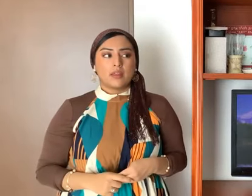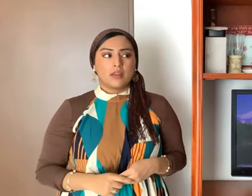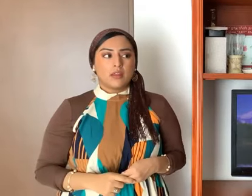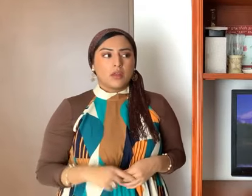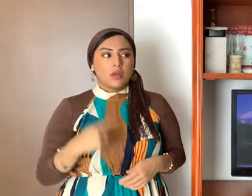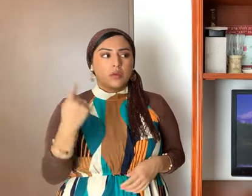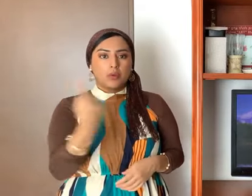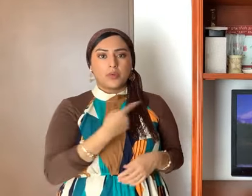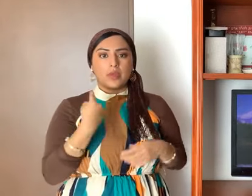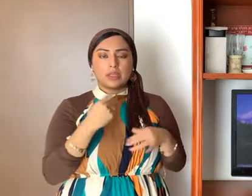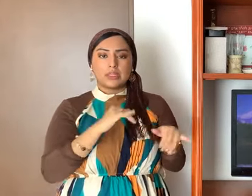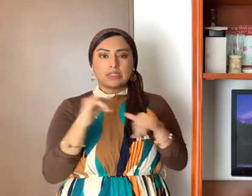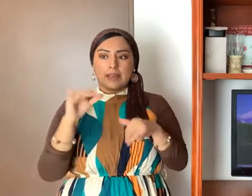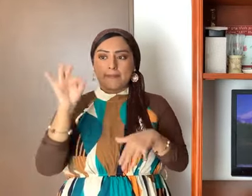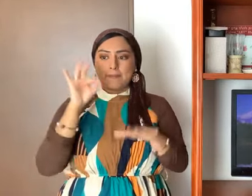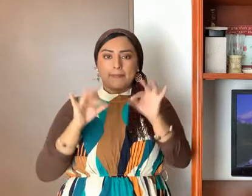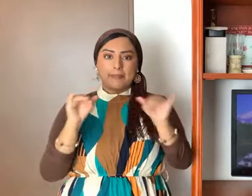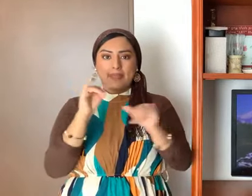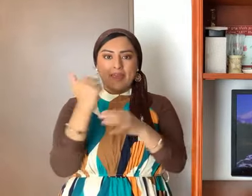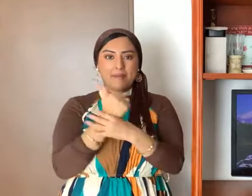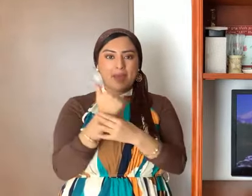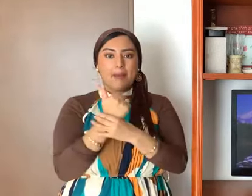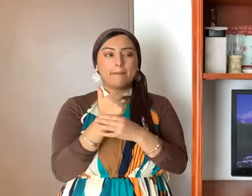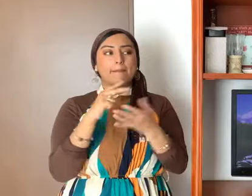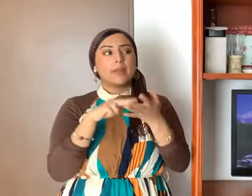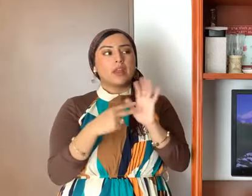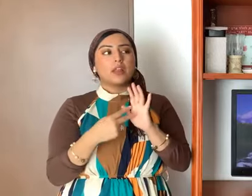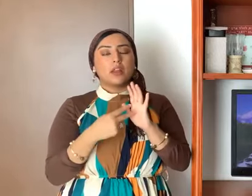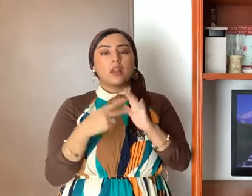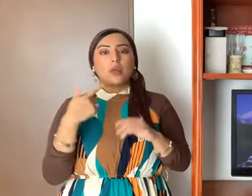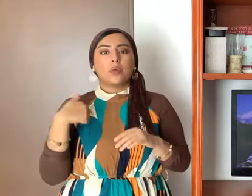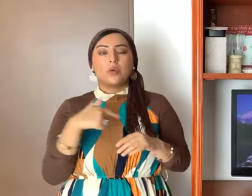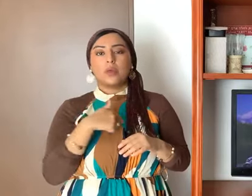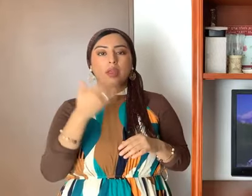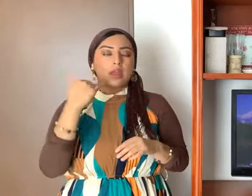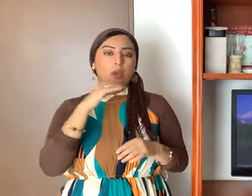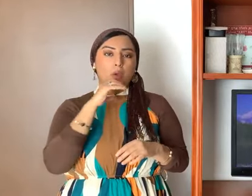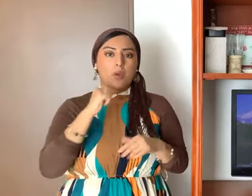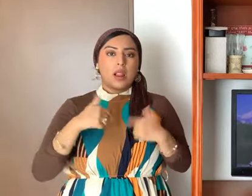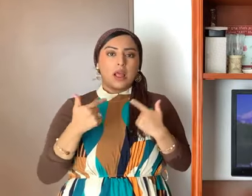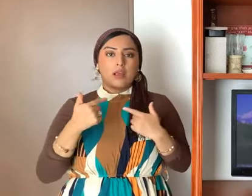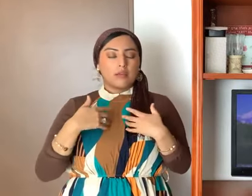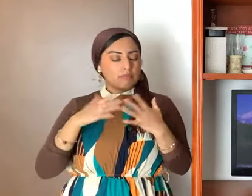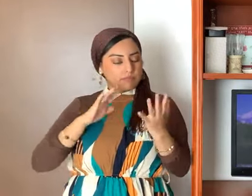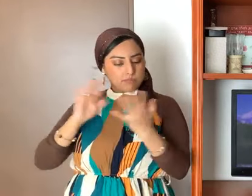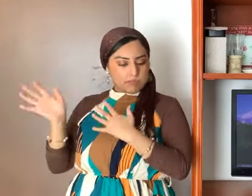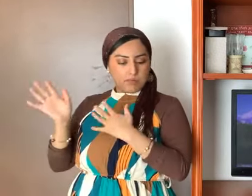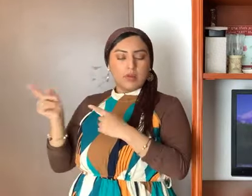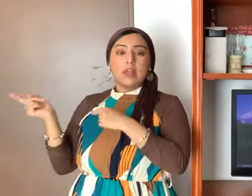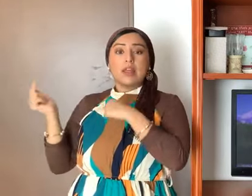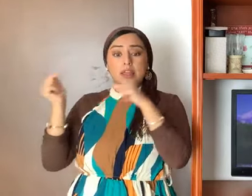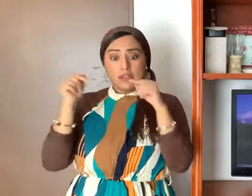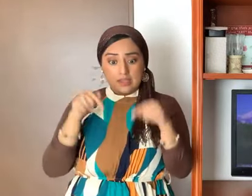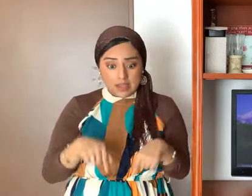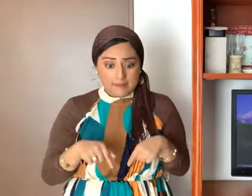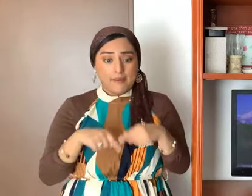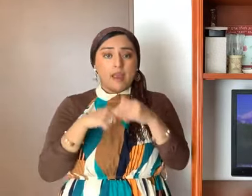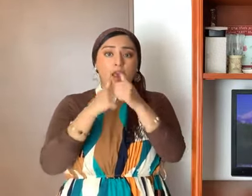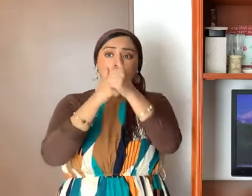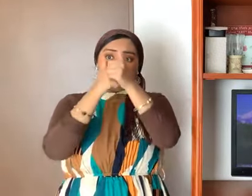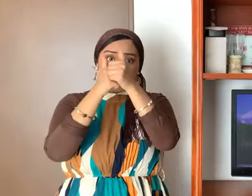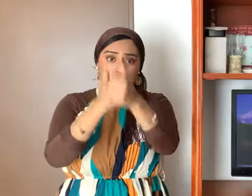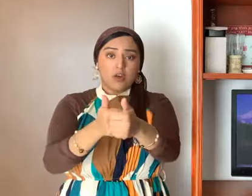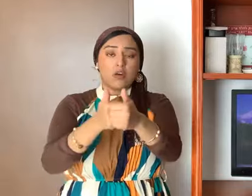manera nosotros fuimos llamados como Abraham en el sentido de dejar nuestra vida pasada y venir a seguir